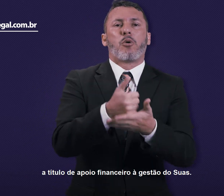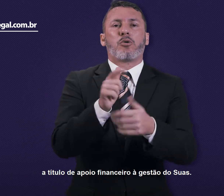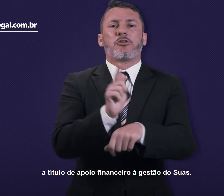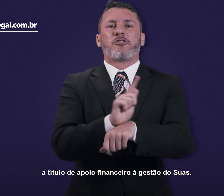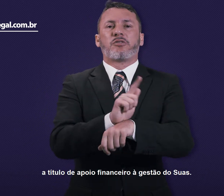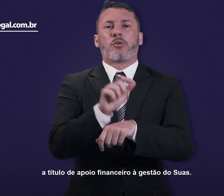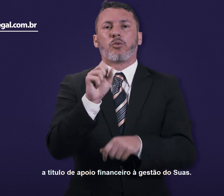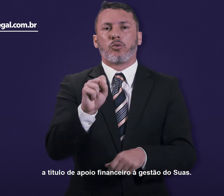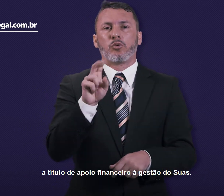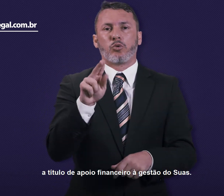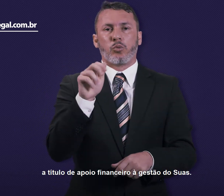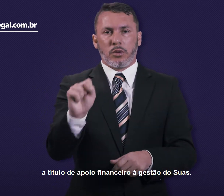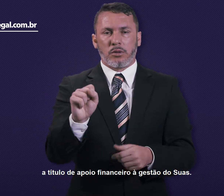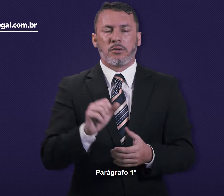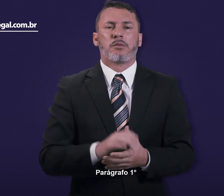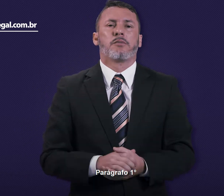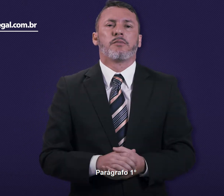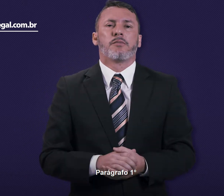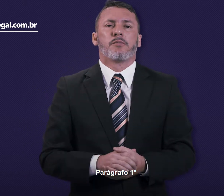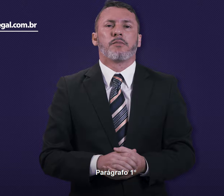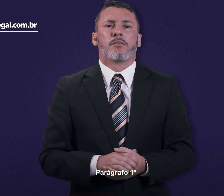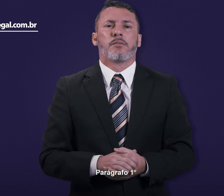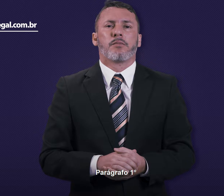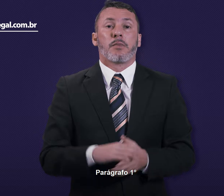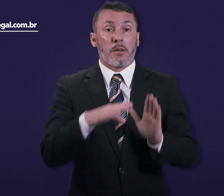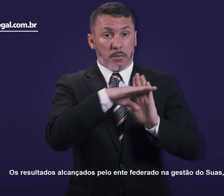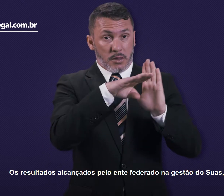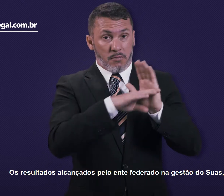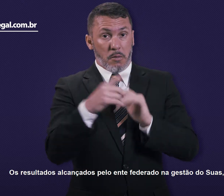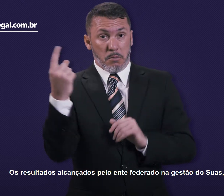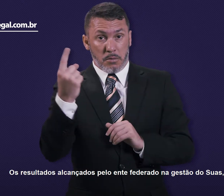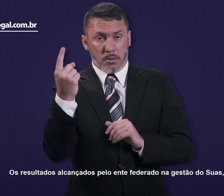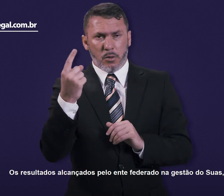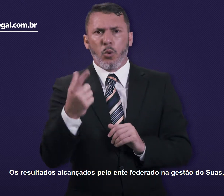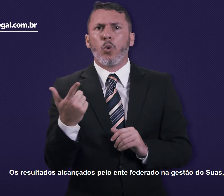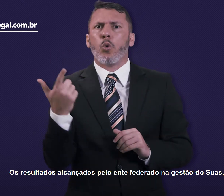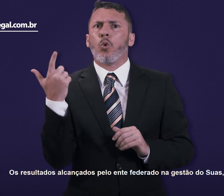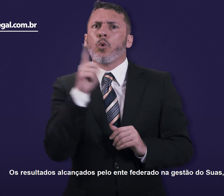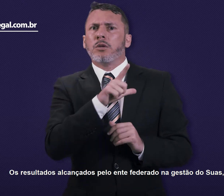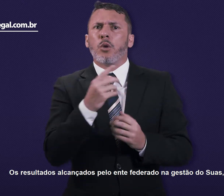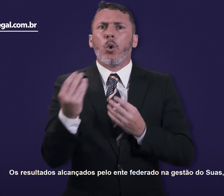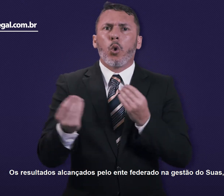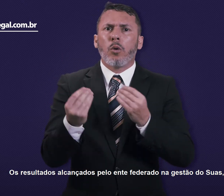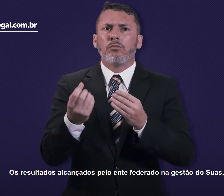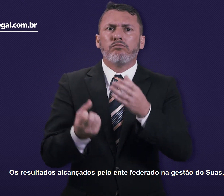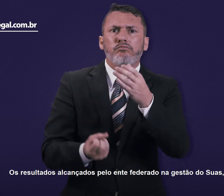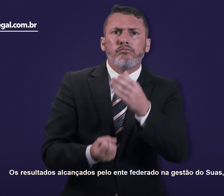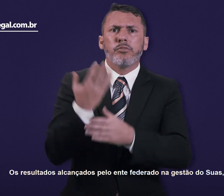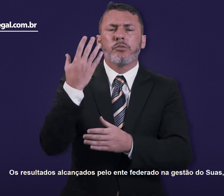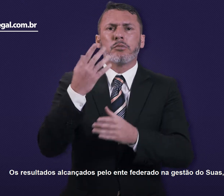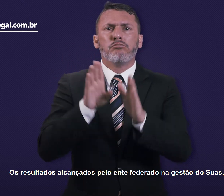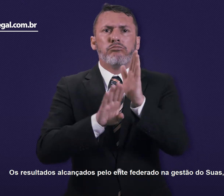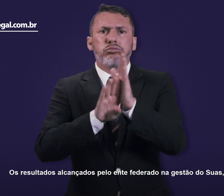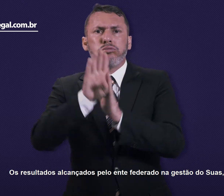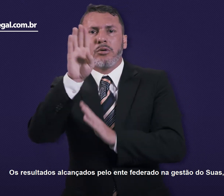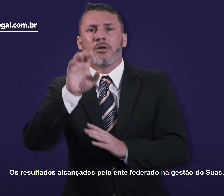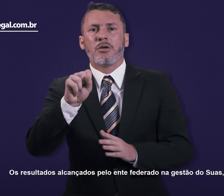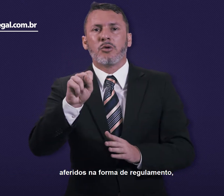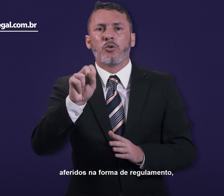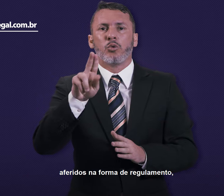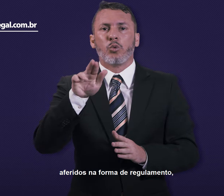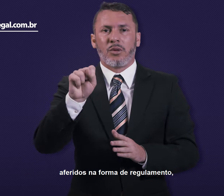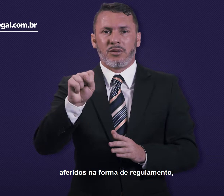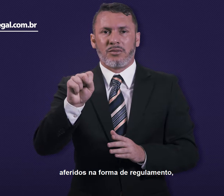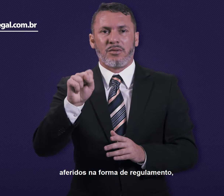apoio financeiro à gestão do SUAS. Parágrafo 1º. Os resultados alcançados pelo ente federado na gestão do